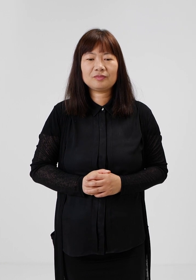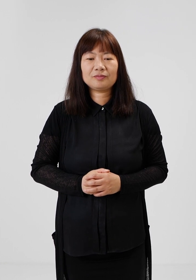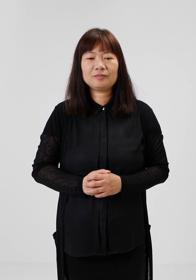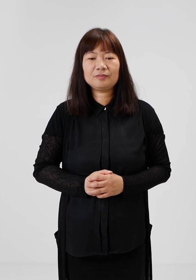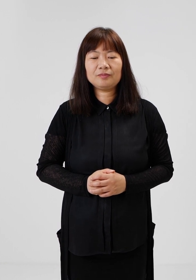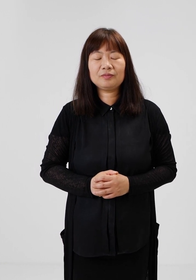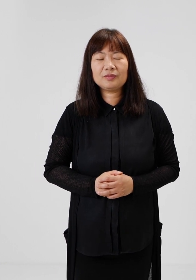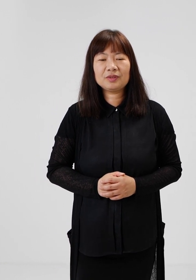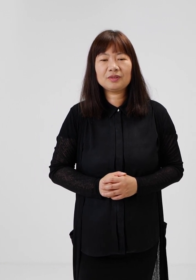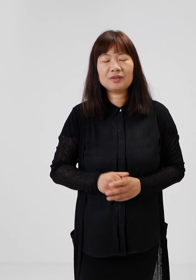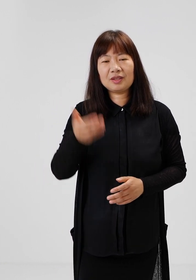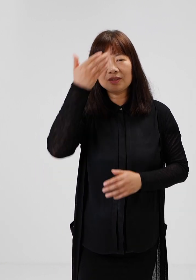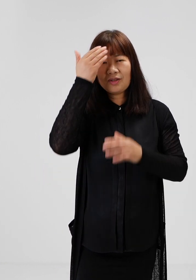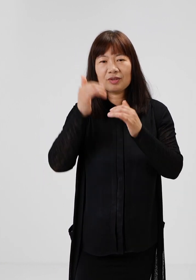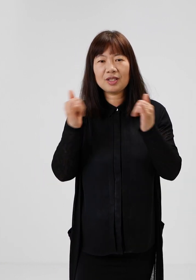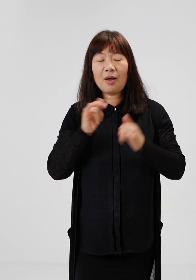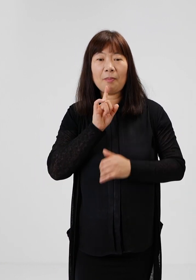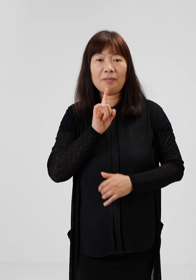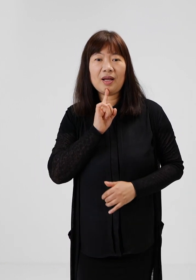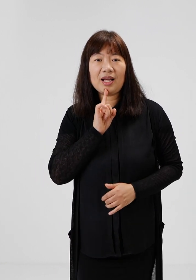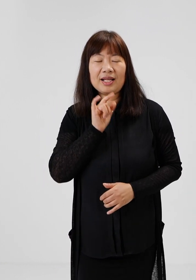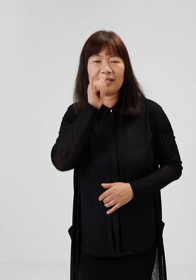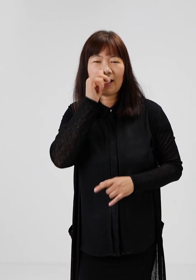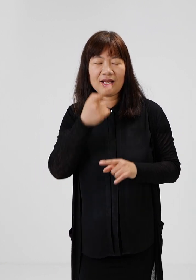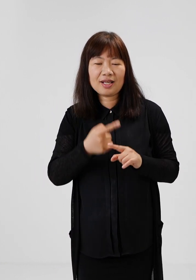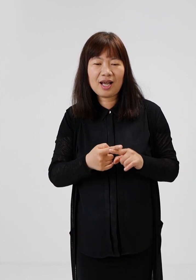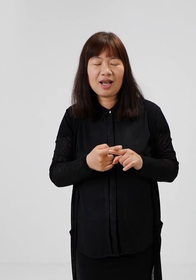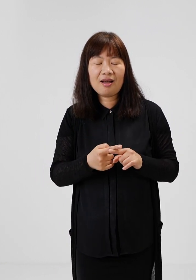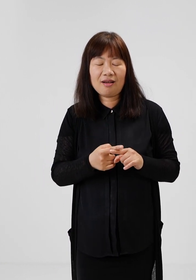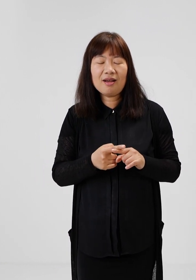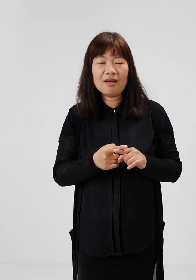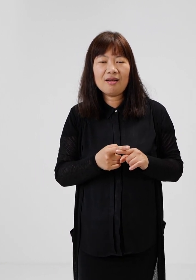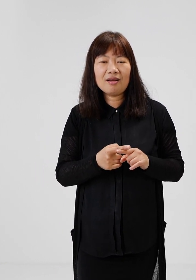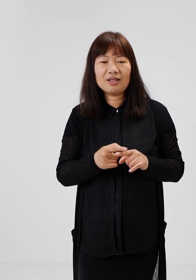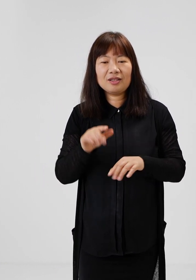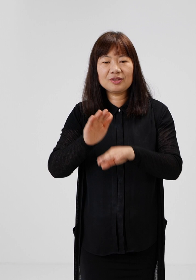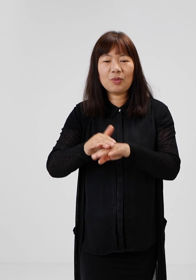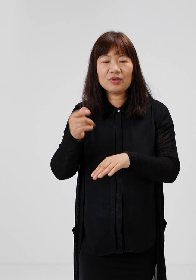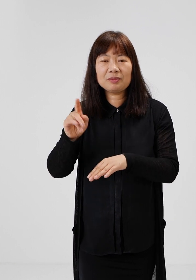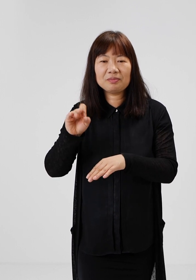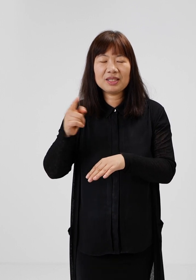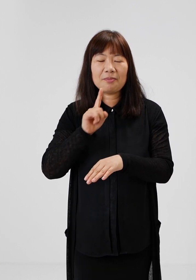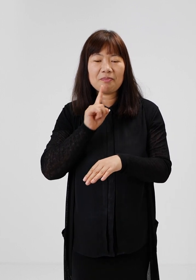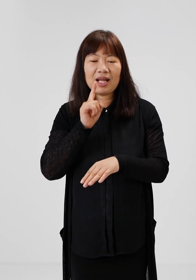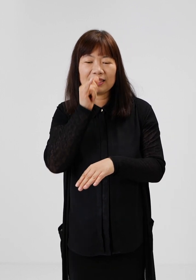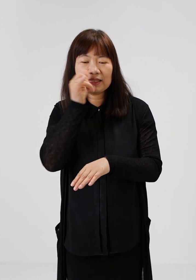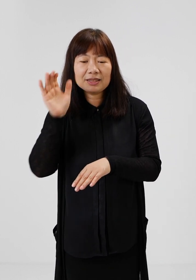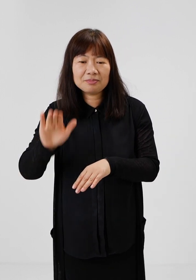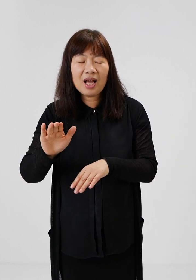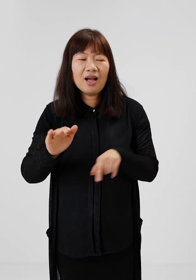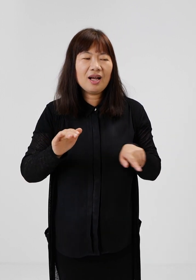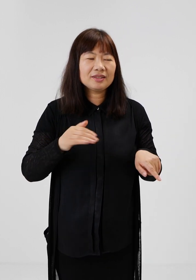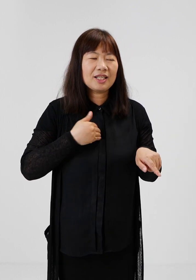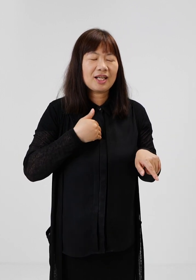그러니까 그 청년 얘기를 하다가 지금 삼천포로 빠졌는데 그 청년이